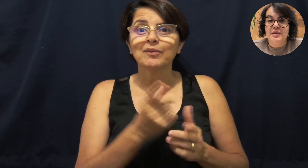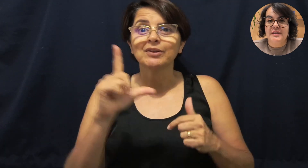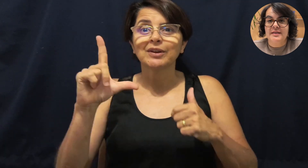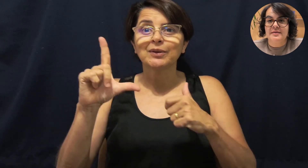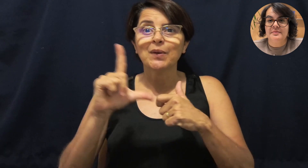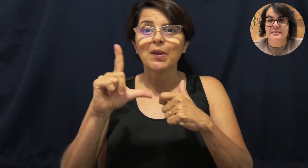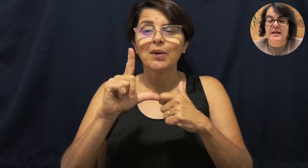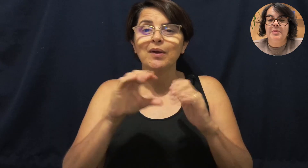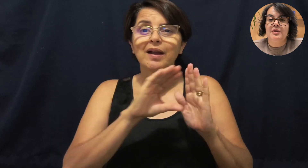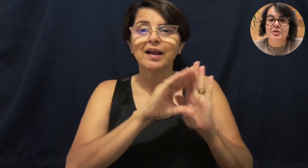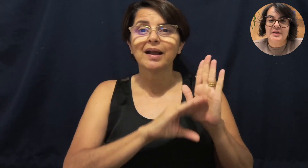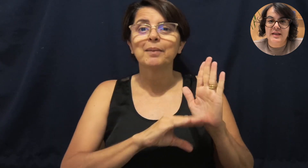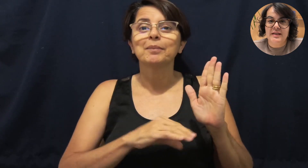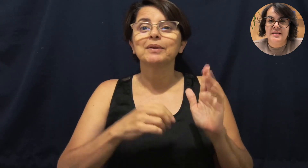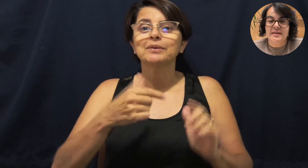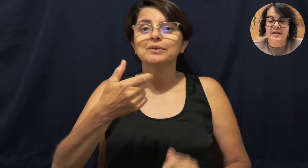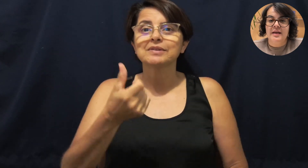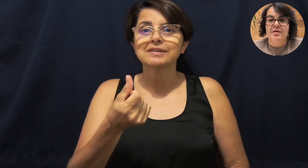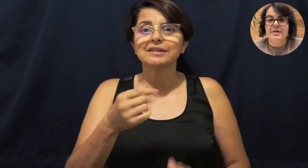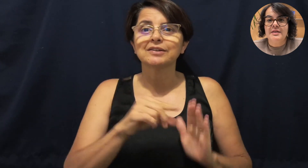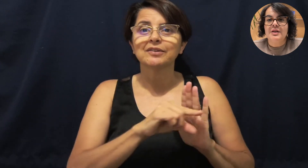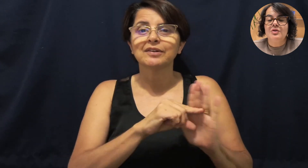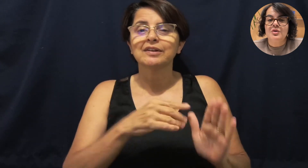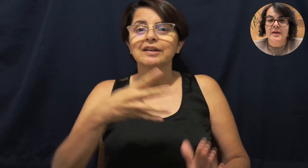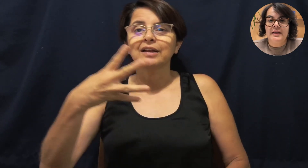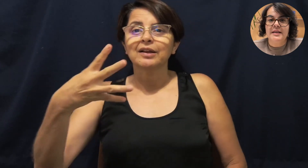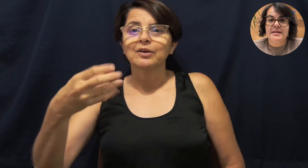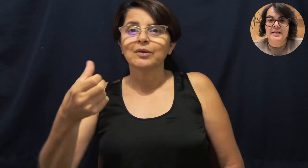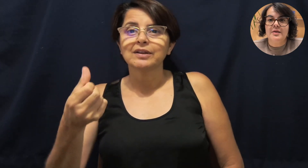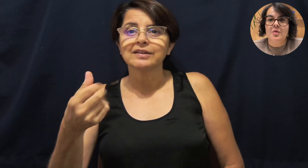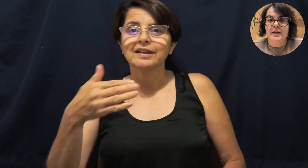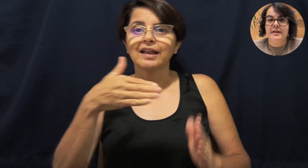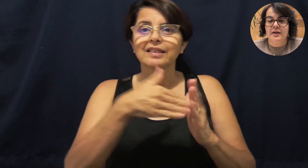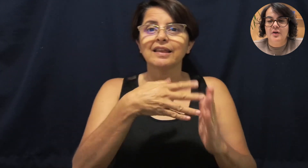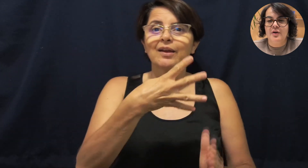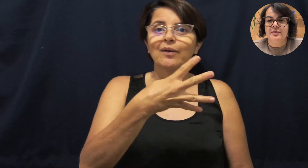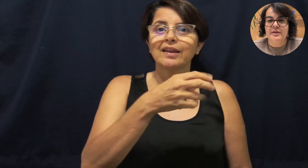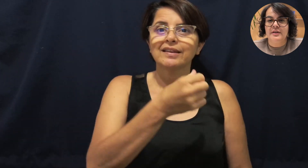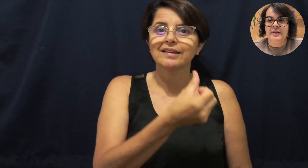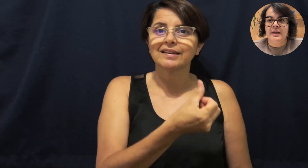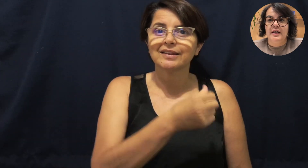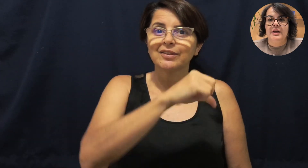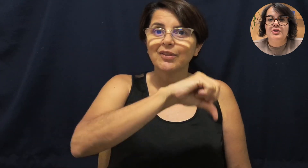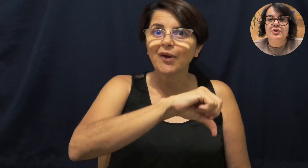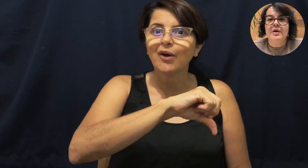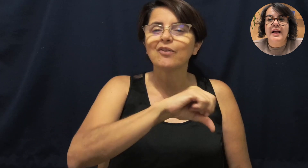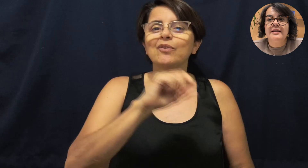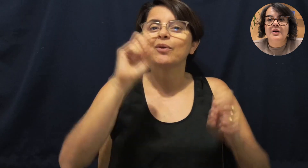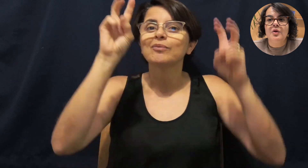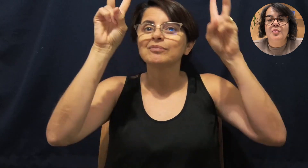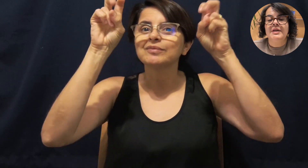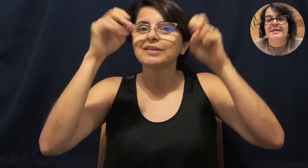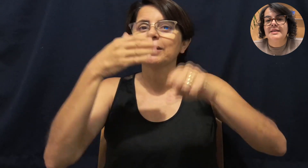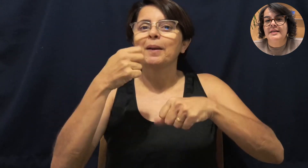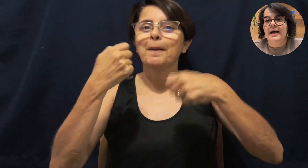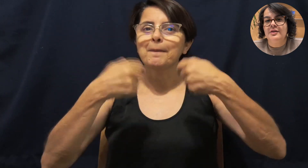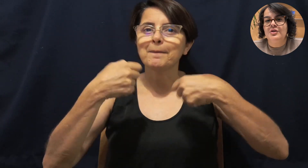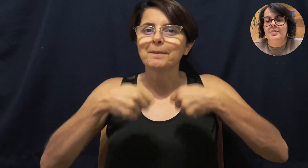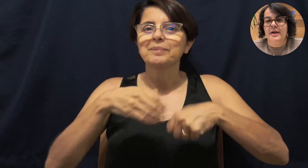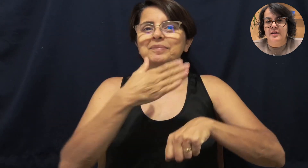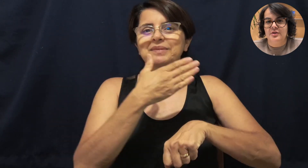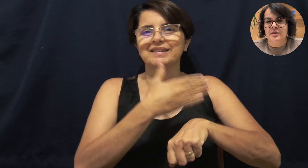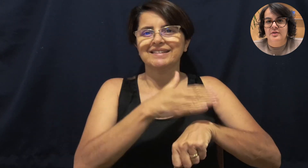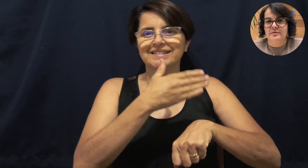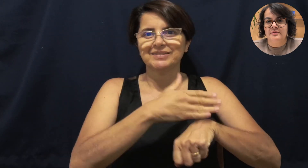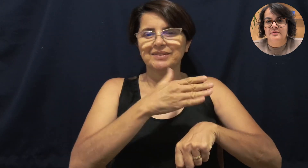de Lucas, capítulo 6, versículos 46 ao 49, intitulada como Necessidade